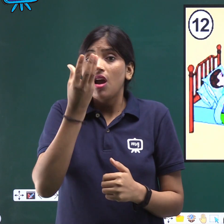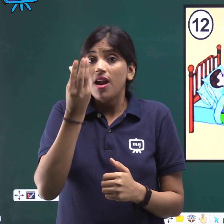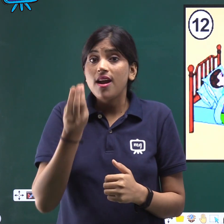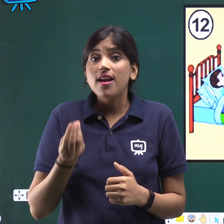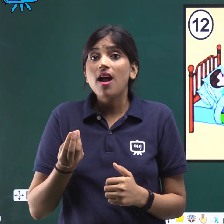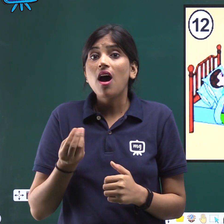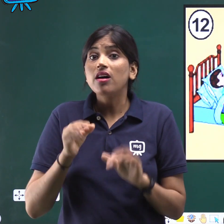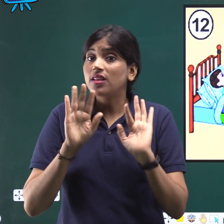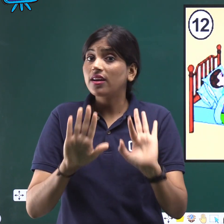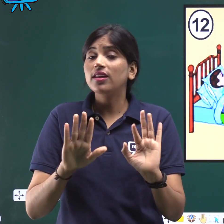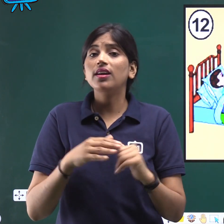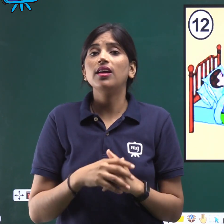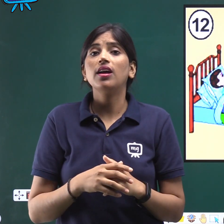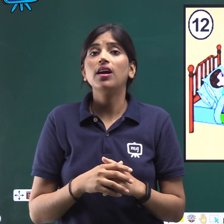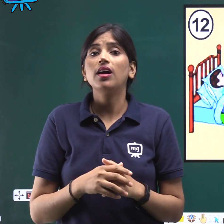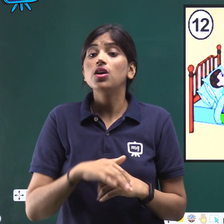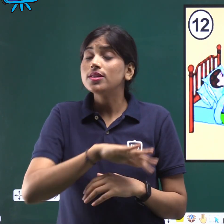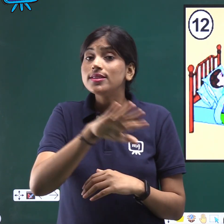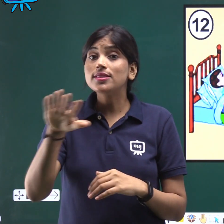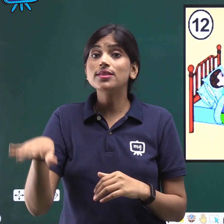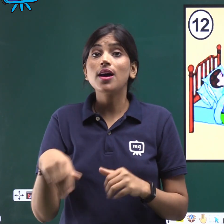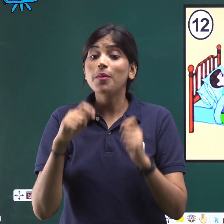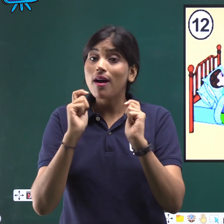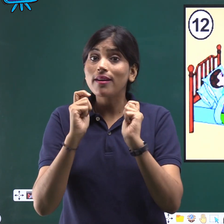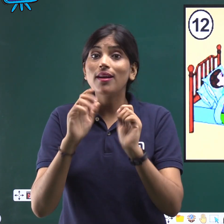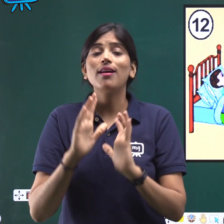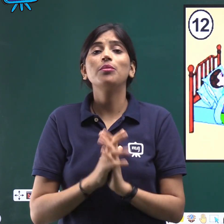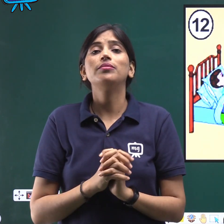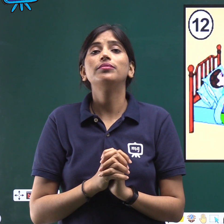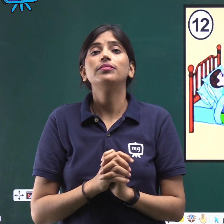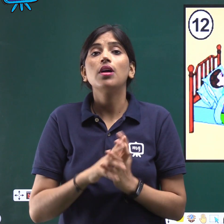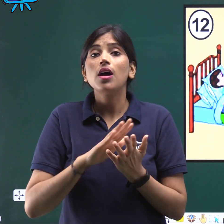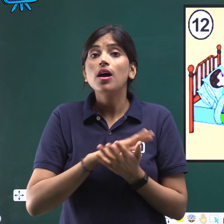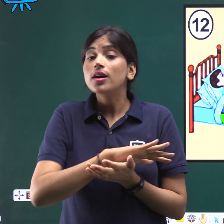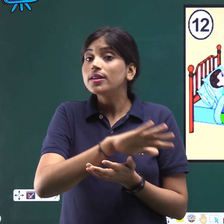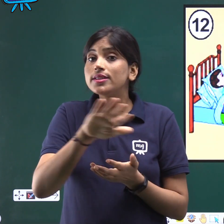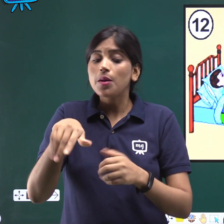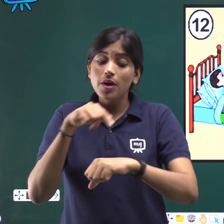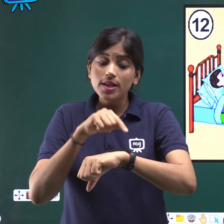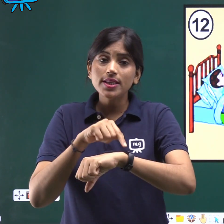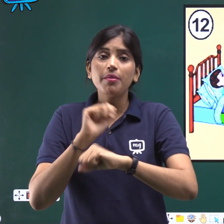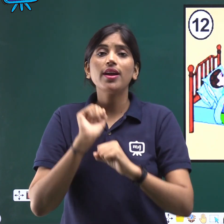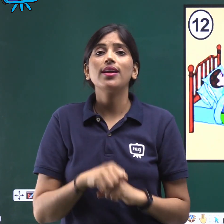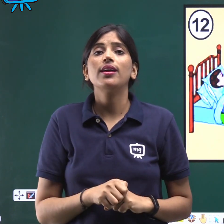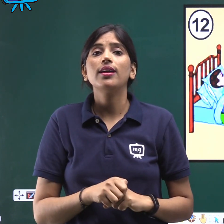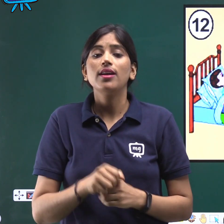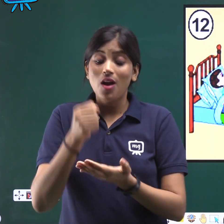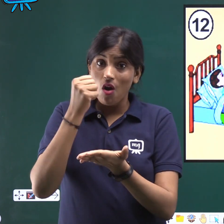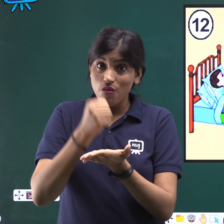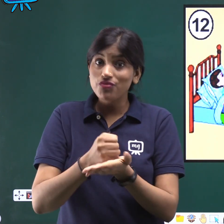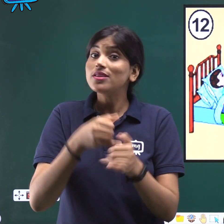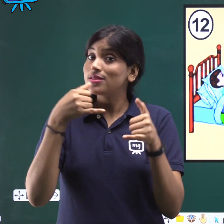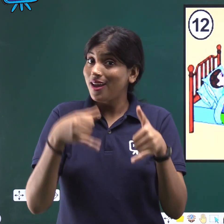शाम तक के सारे कार्यक्रम सबका समय